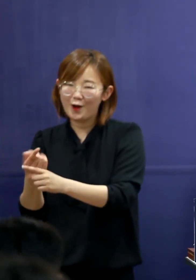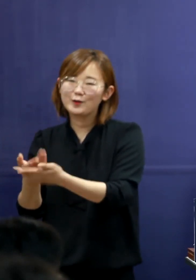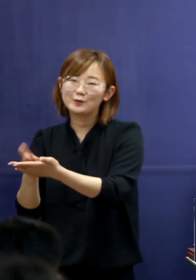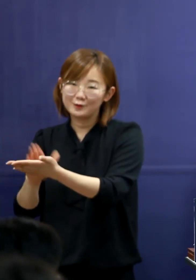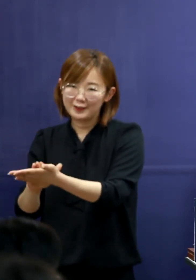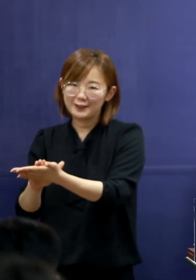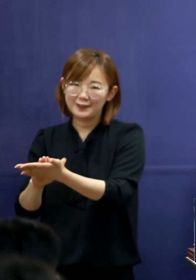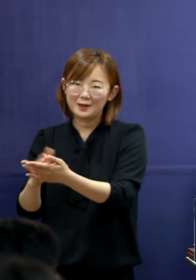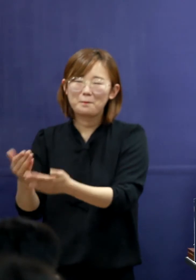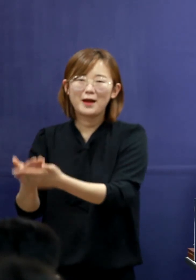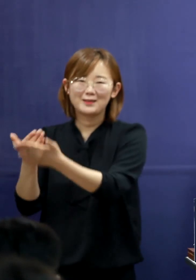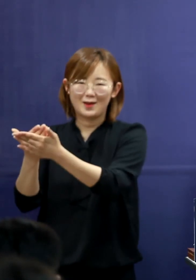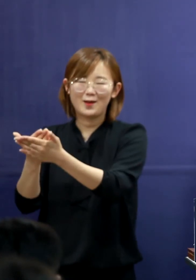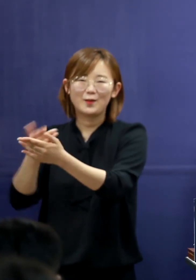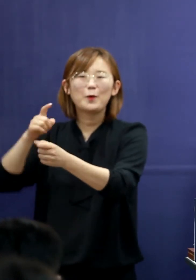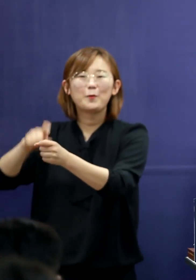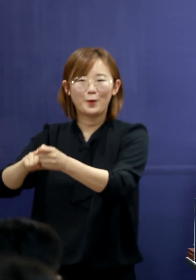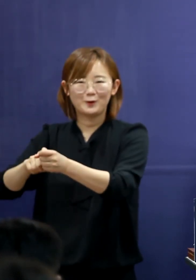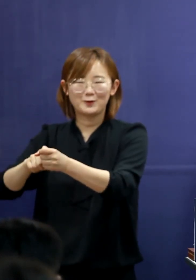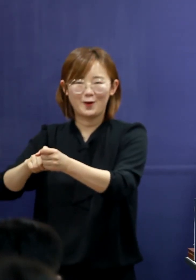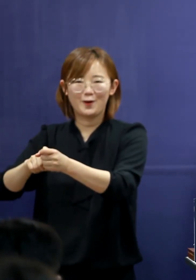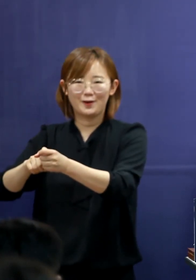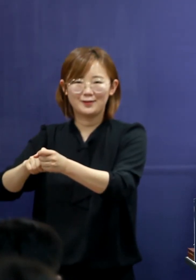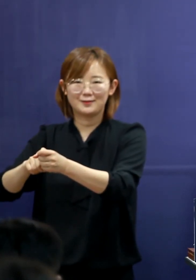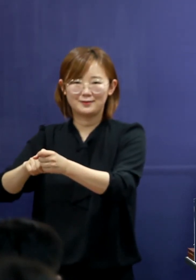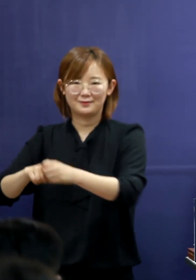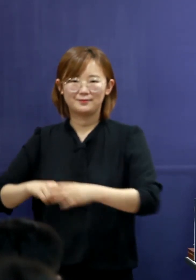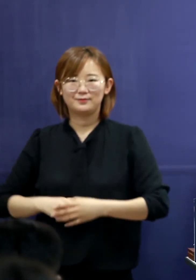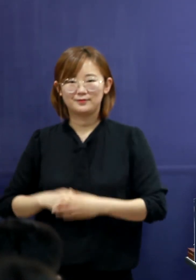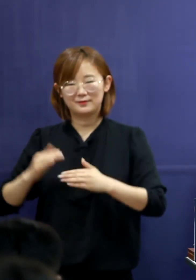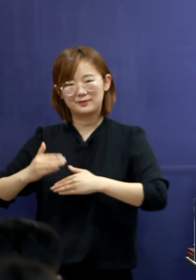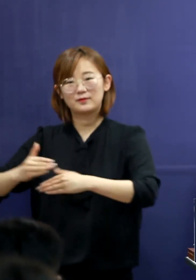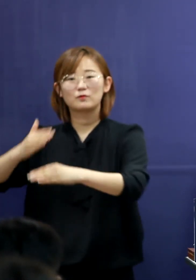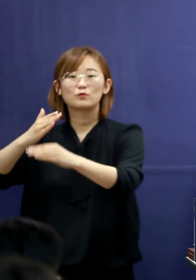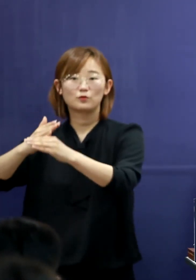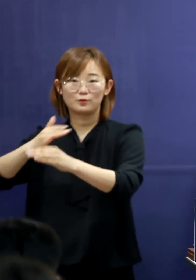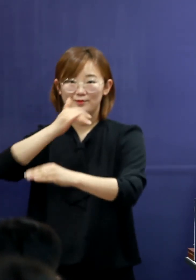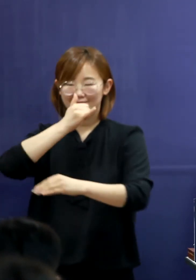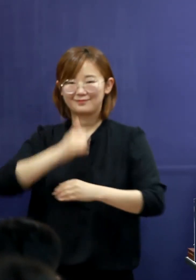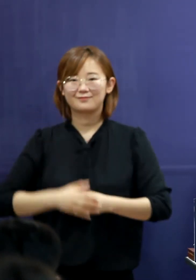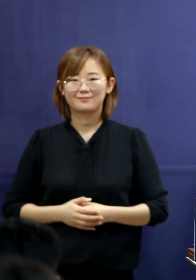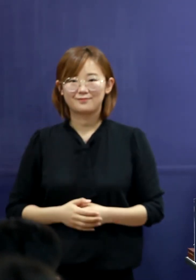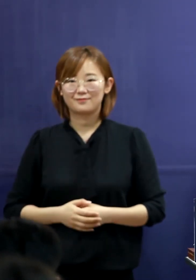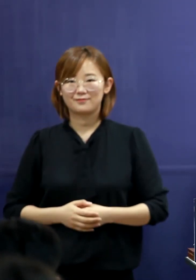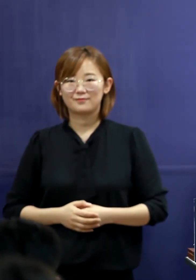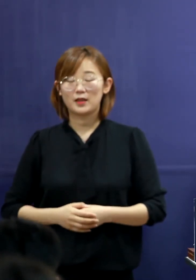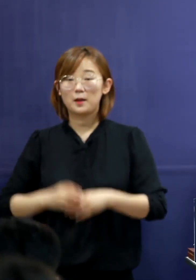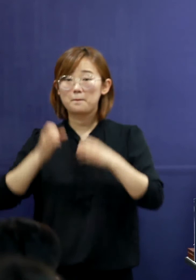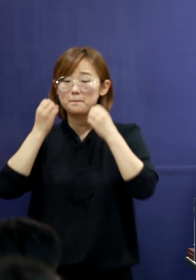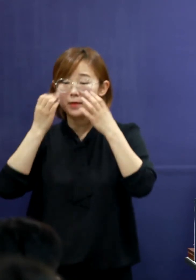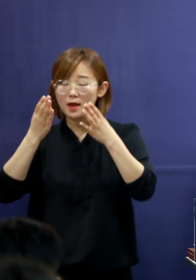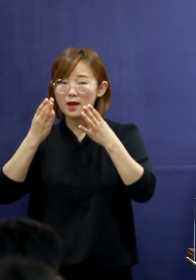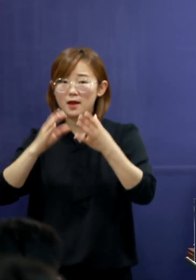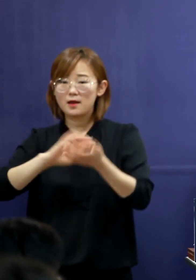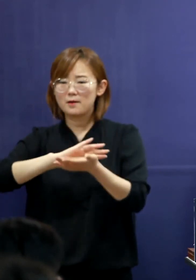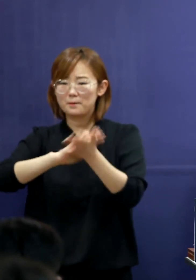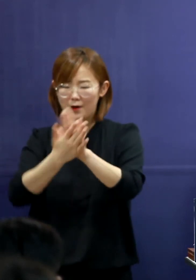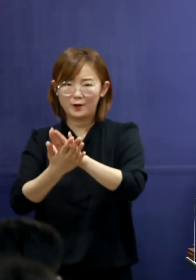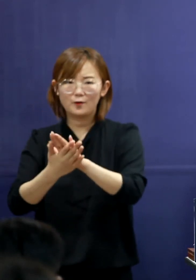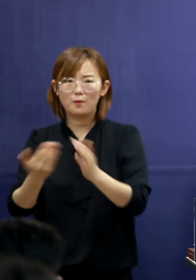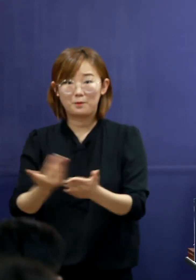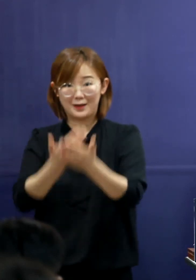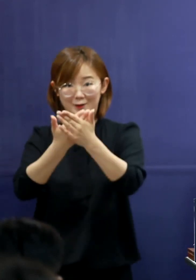거거든요. 그래서 재개발이 가능한 곳 같으면은 재개발하는 것도 한 방법인데